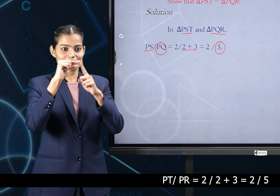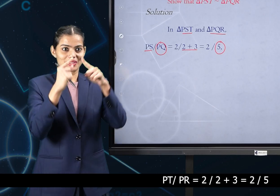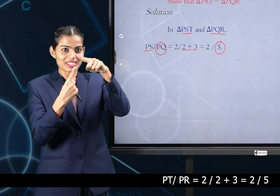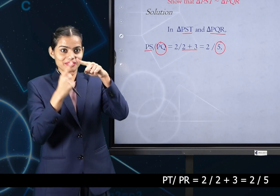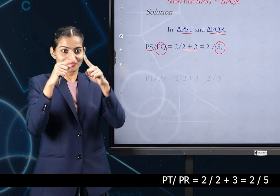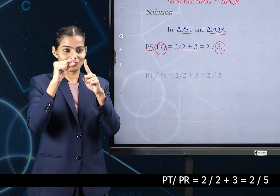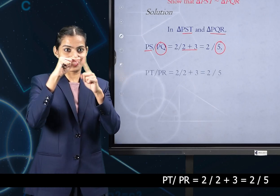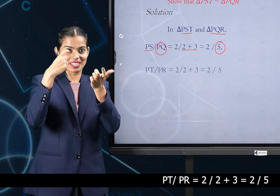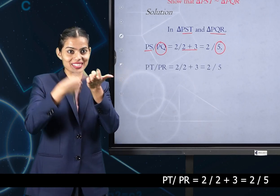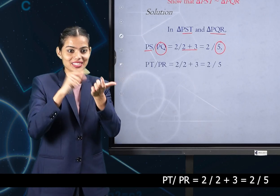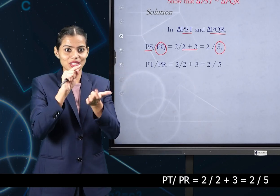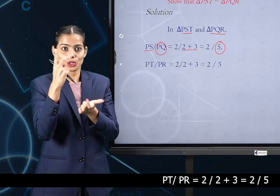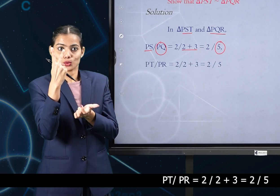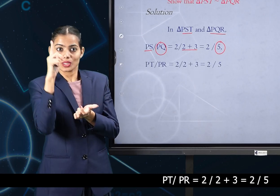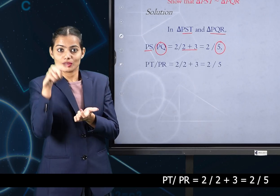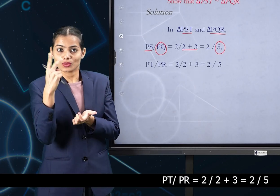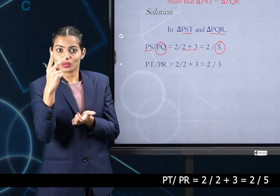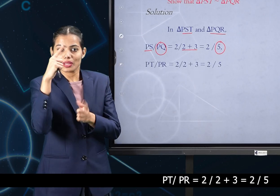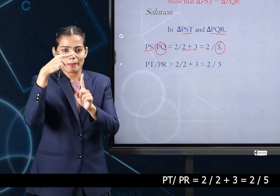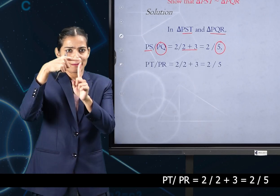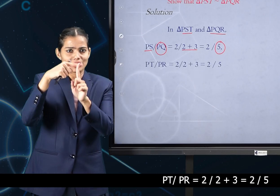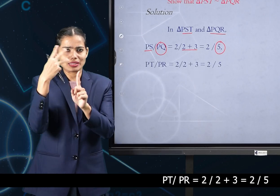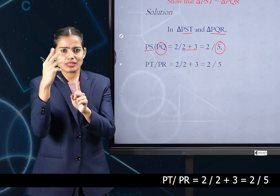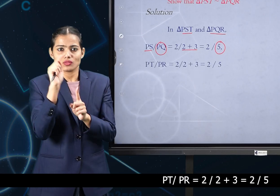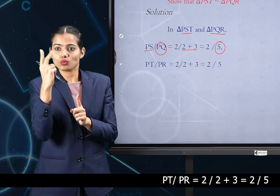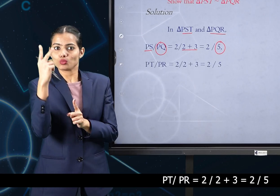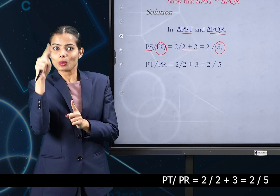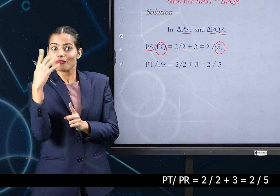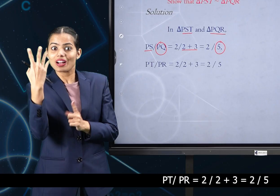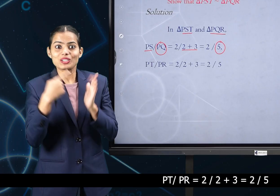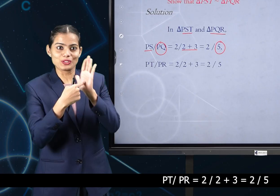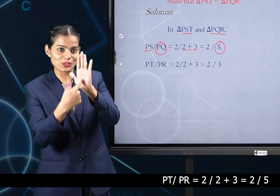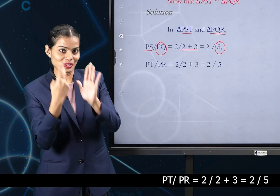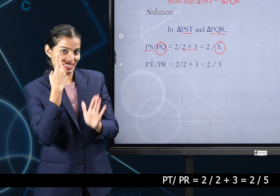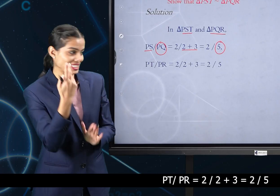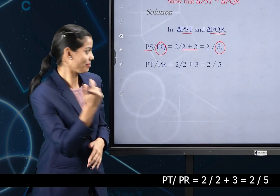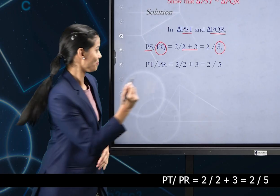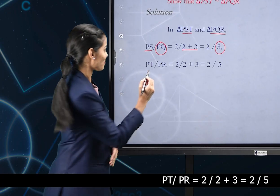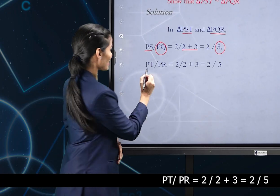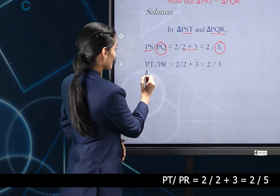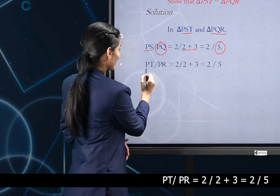PT by PR is equal to 2 by 2 plus 3 is equal to 2 by 5.